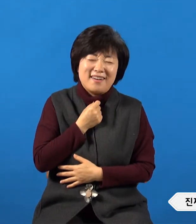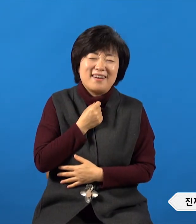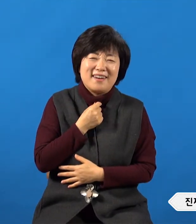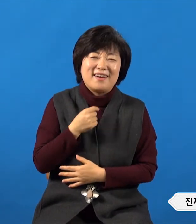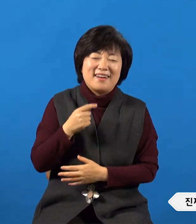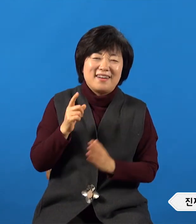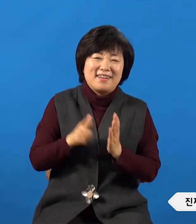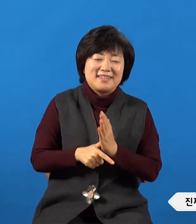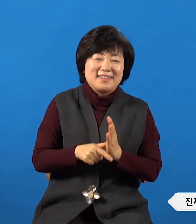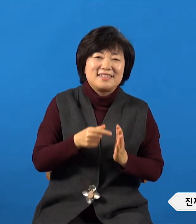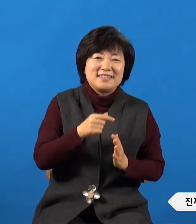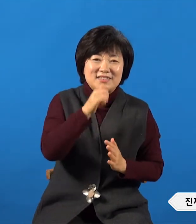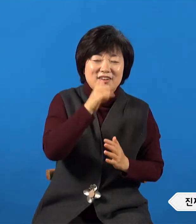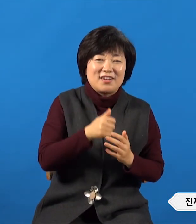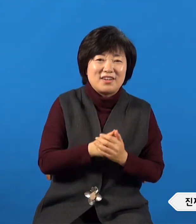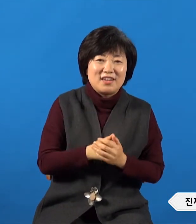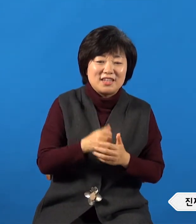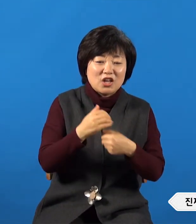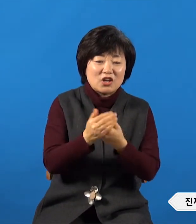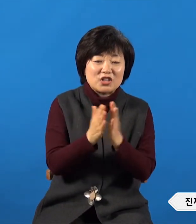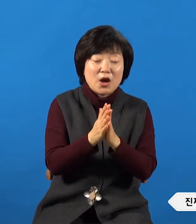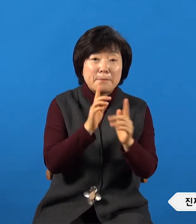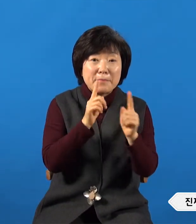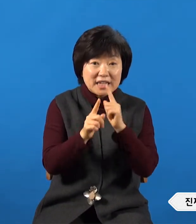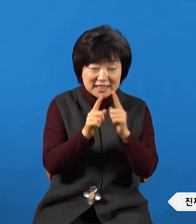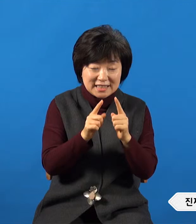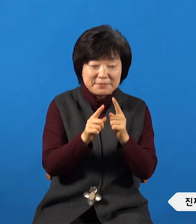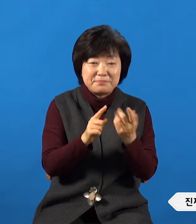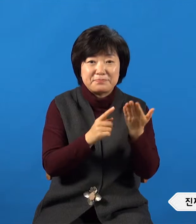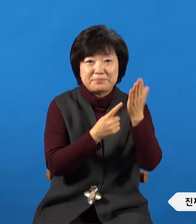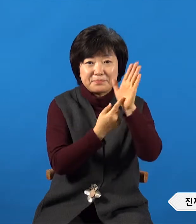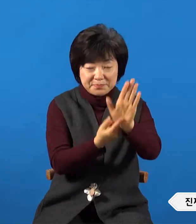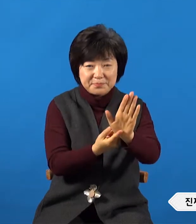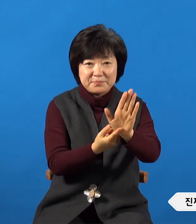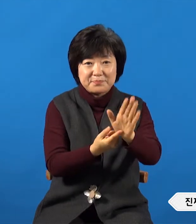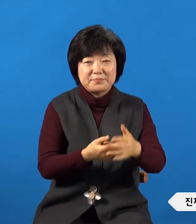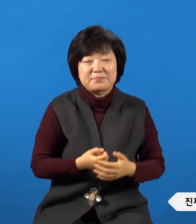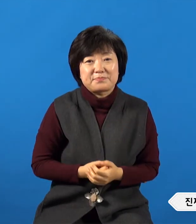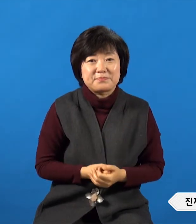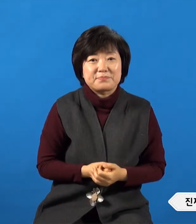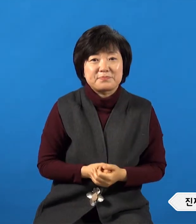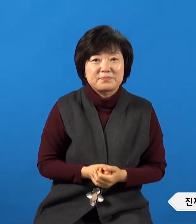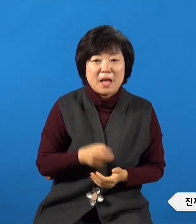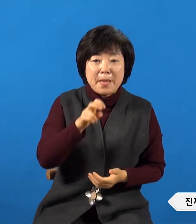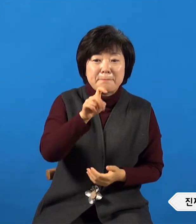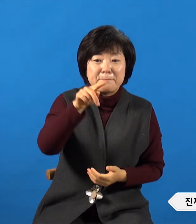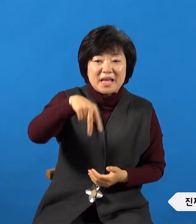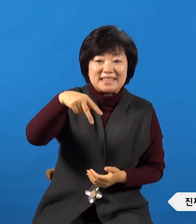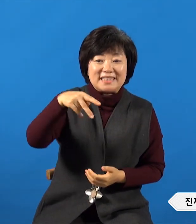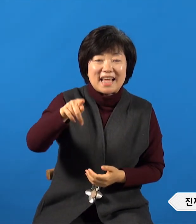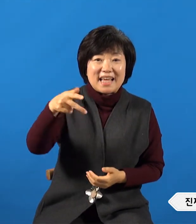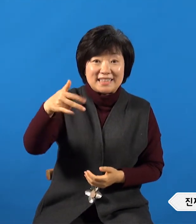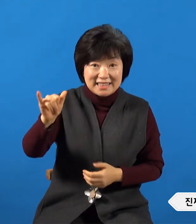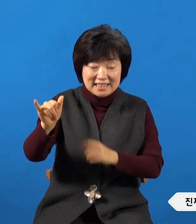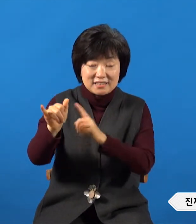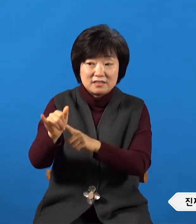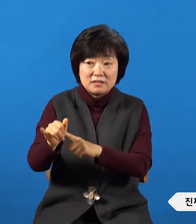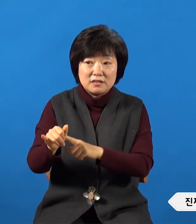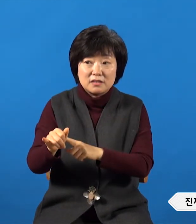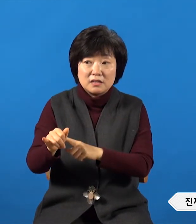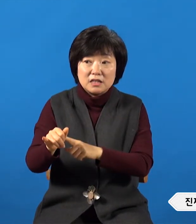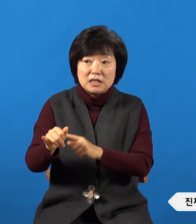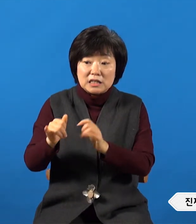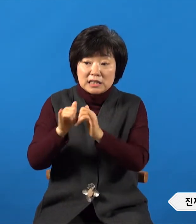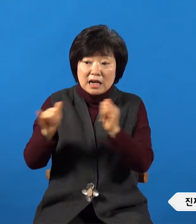때가 있습니다. 이 본문의 말씀을 메시지 성경은 이렇게 번역해 놓았습니다. 사람들이 너희에게 무엇을